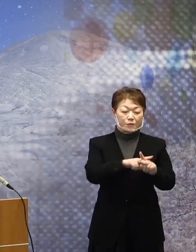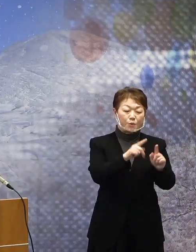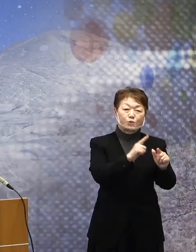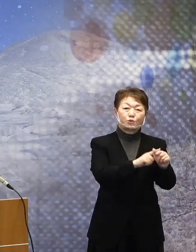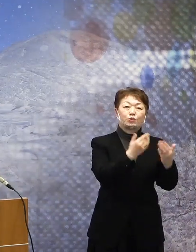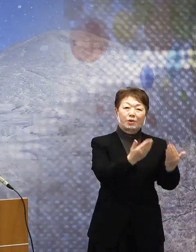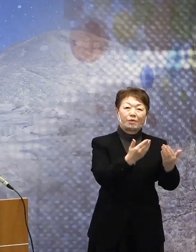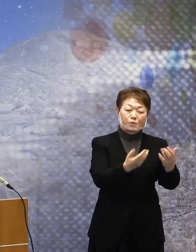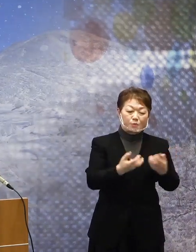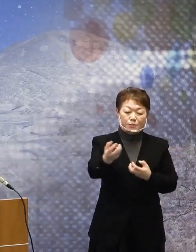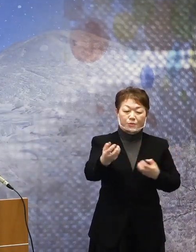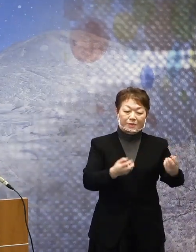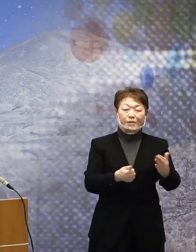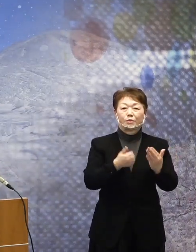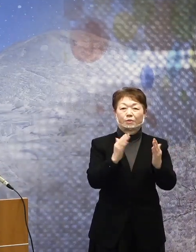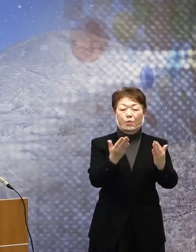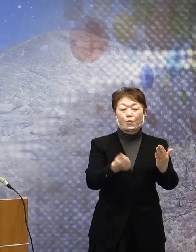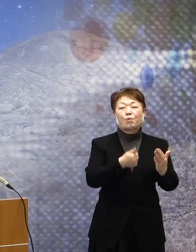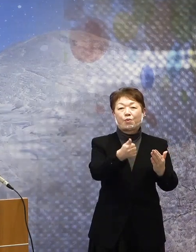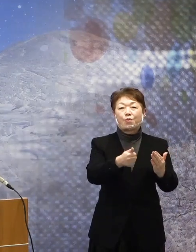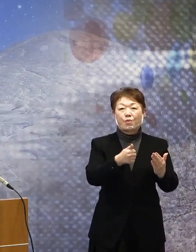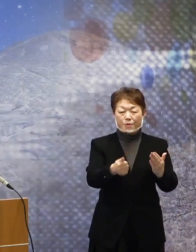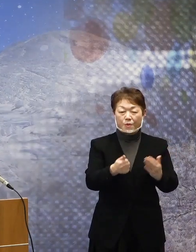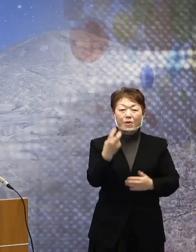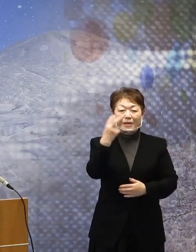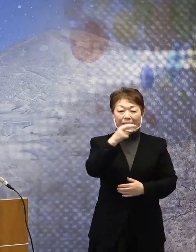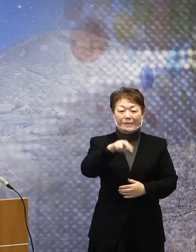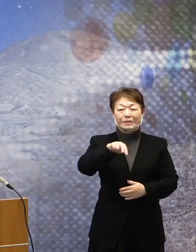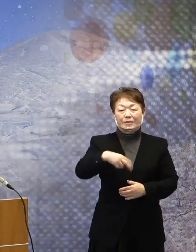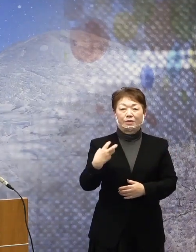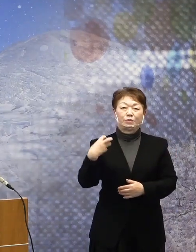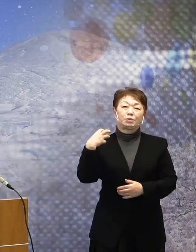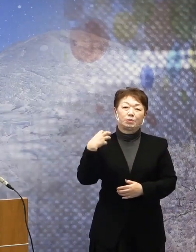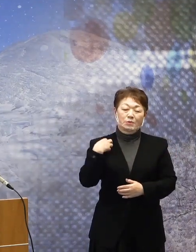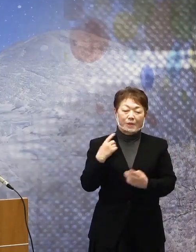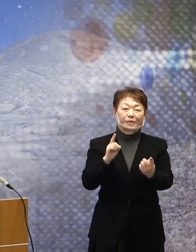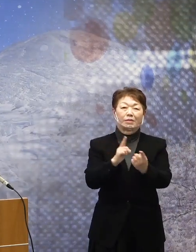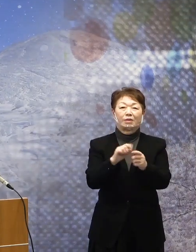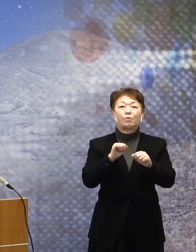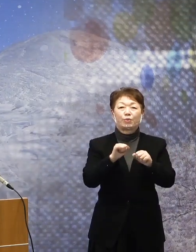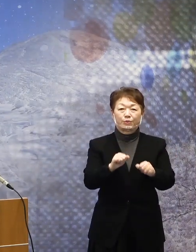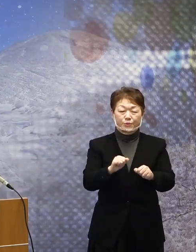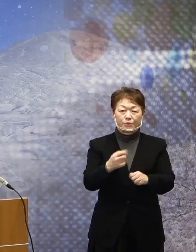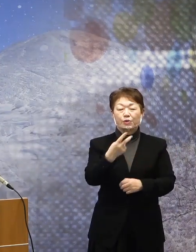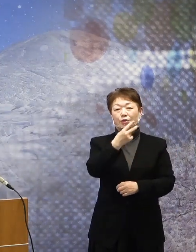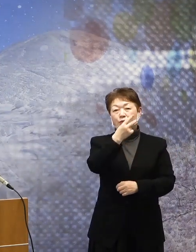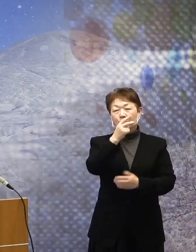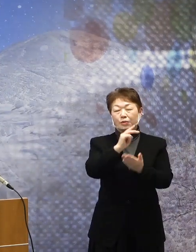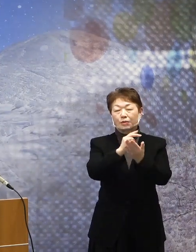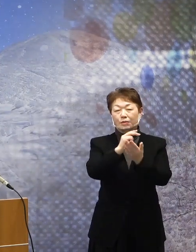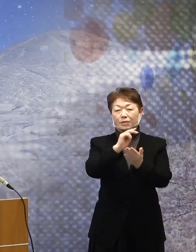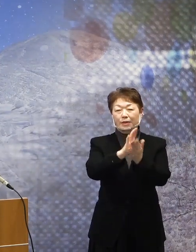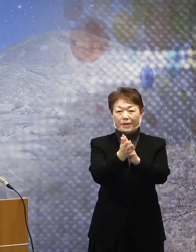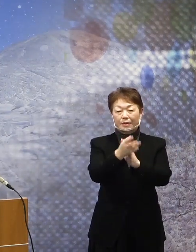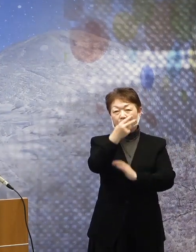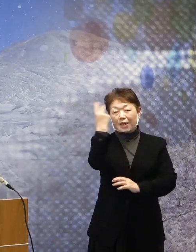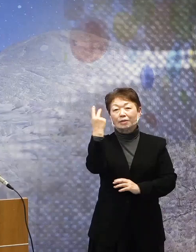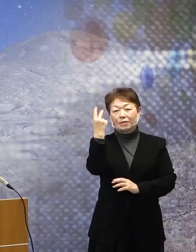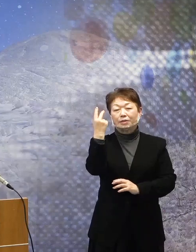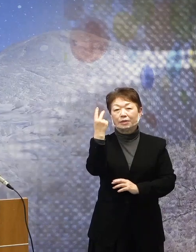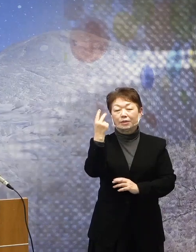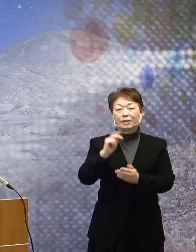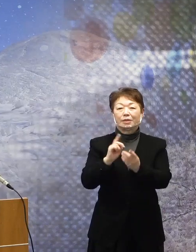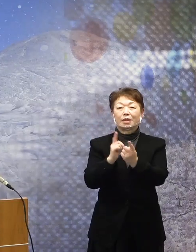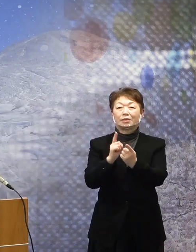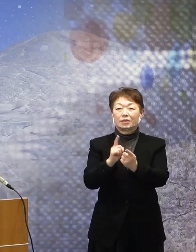校の分散登校をはじめ、我々が管理しているところはしっかりと対応し、一方で高校と、県の方でも知事さんが会見